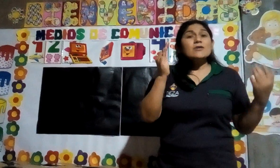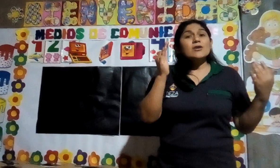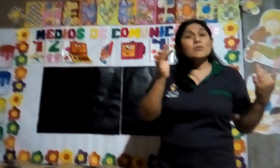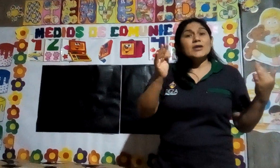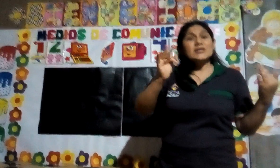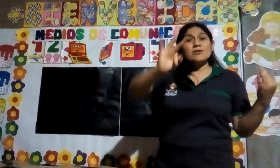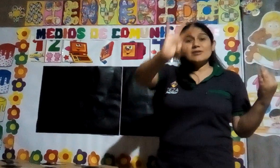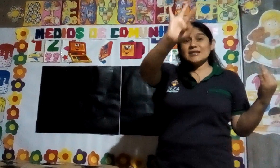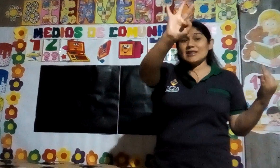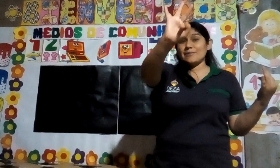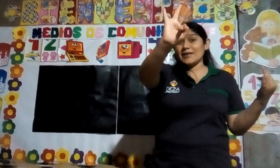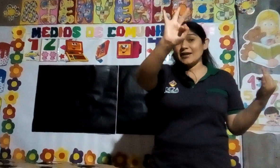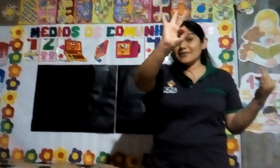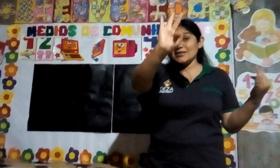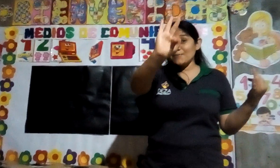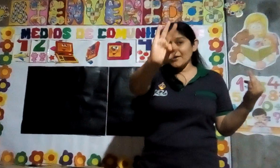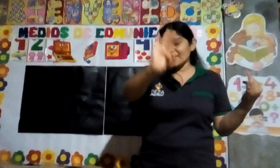de comunicación se dividen en tres partes.